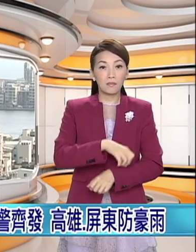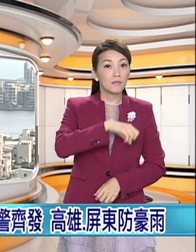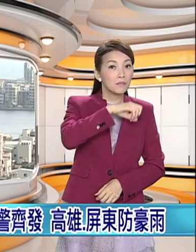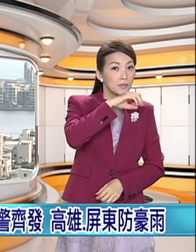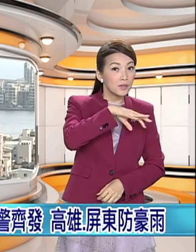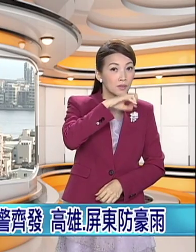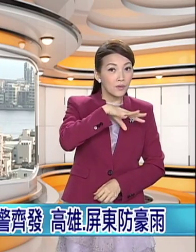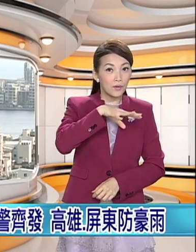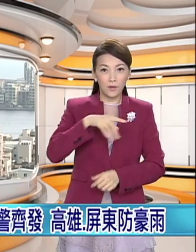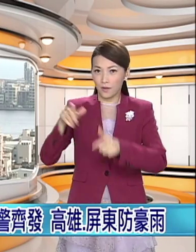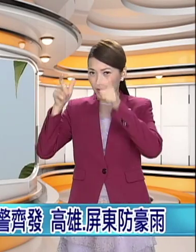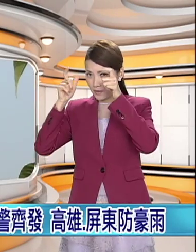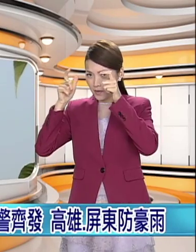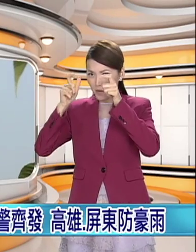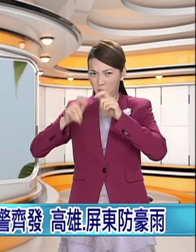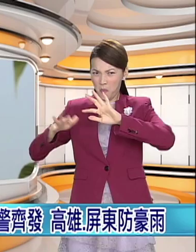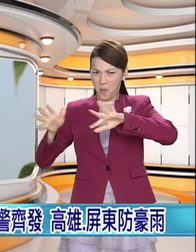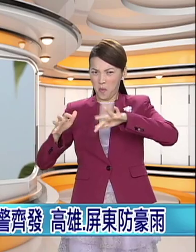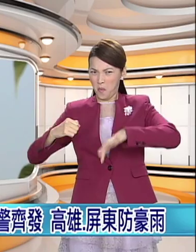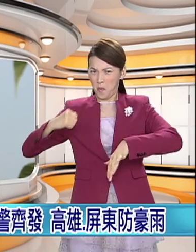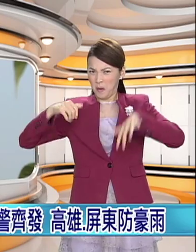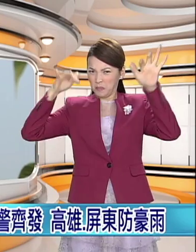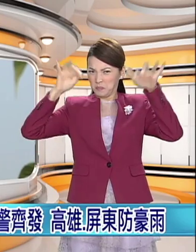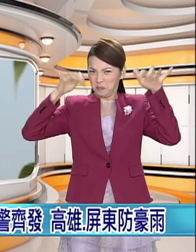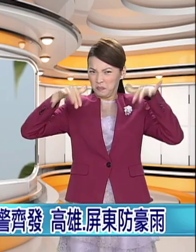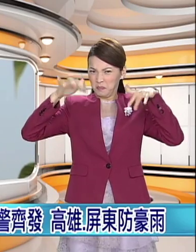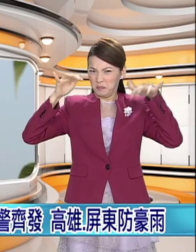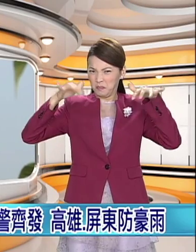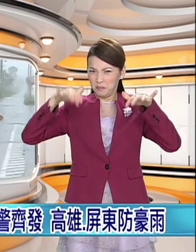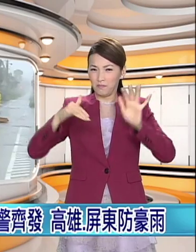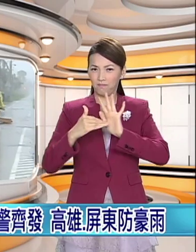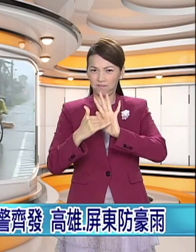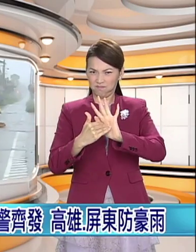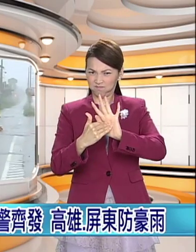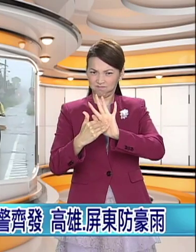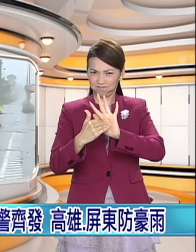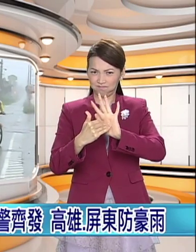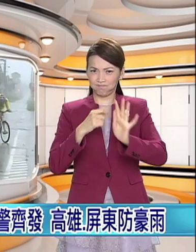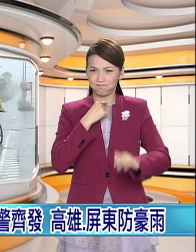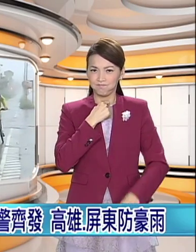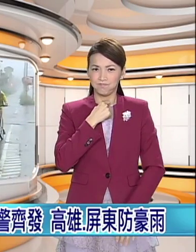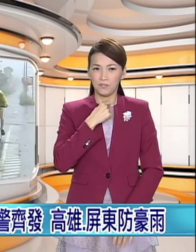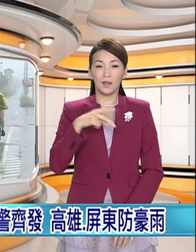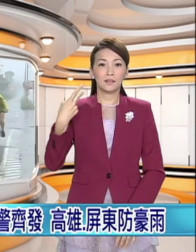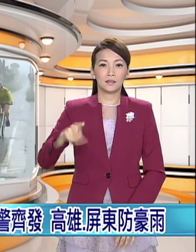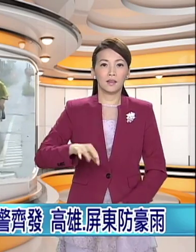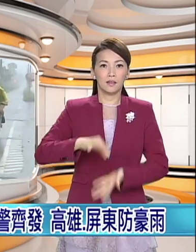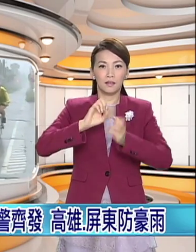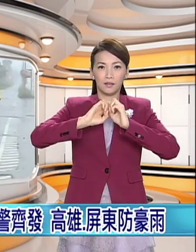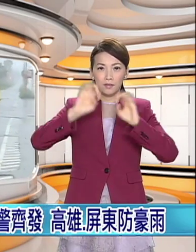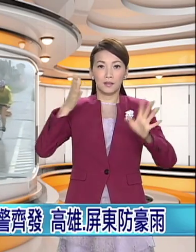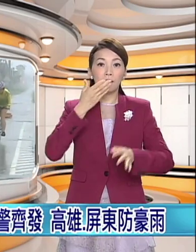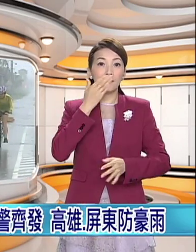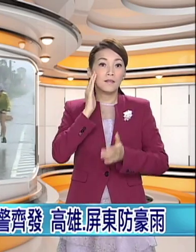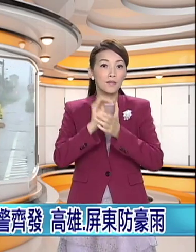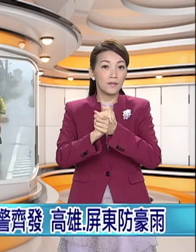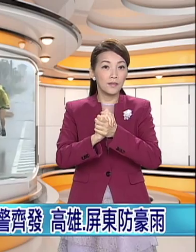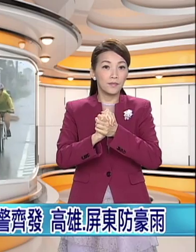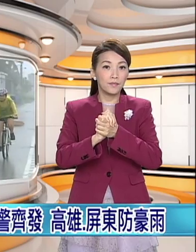屏东及高雄地区要严加戒备，并且严防强风豪雨。再次提醒听众朋友，